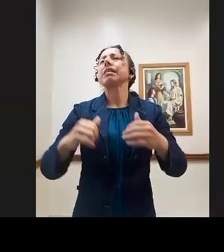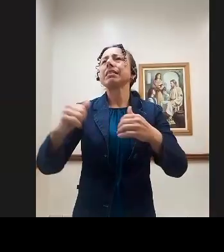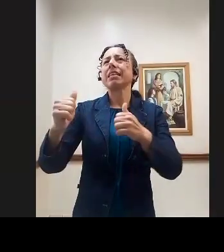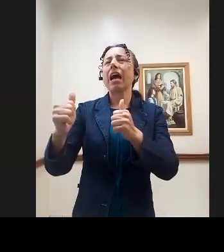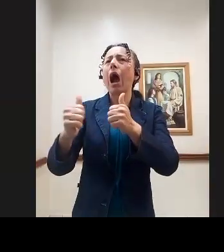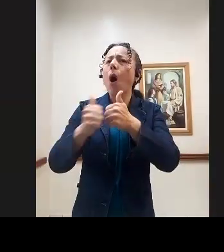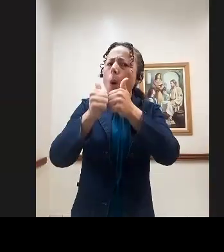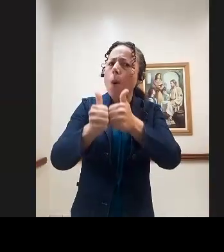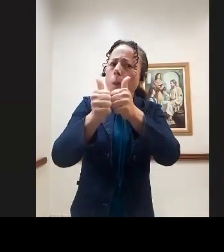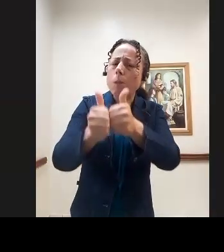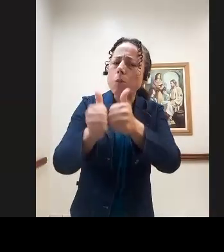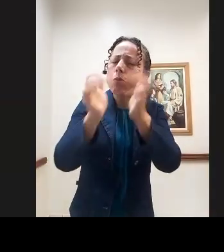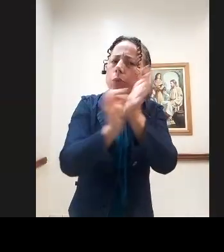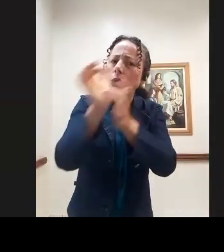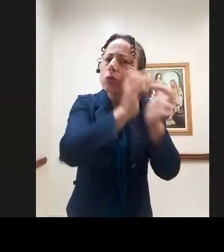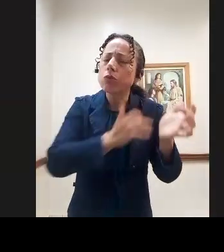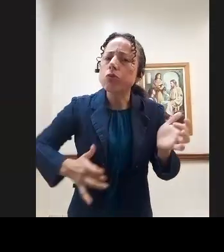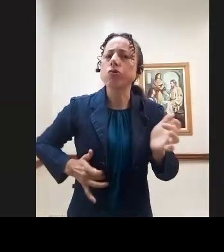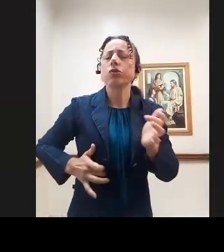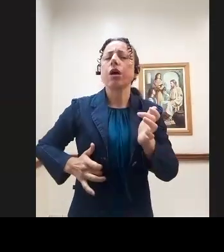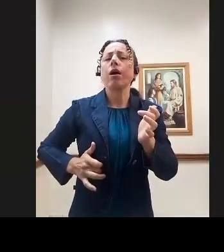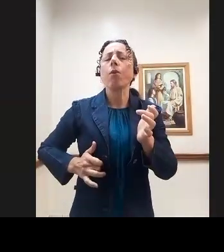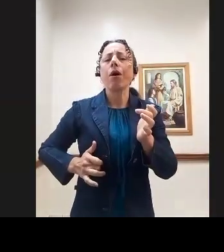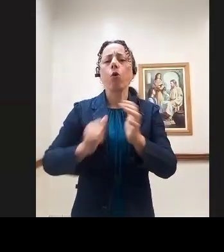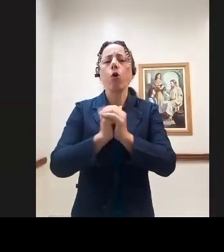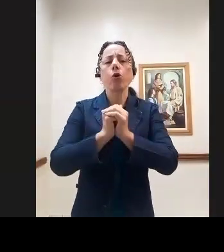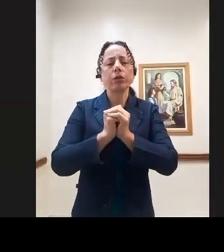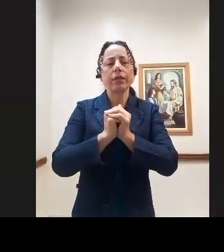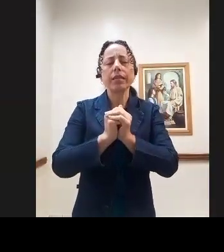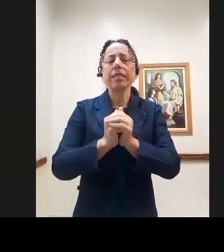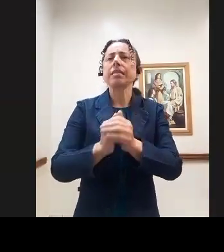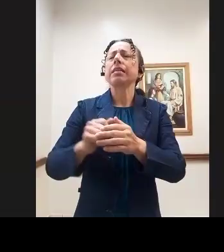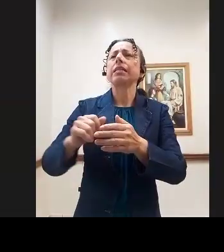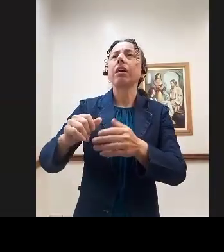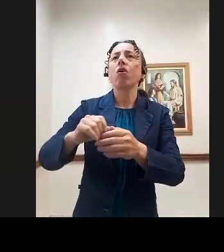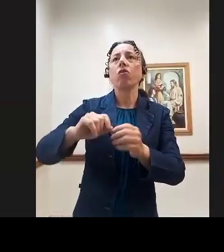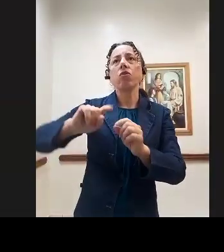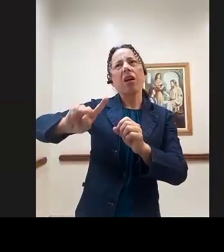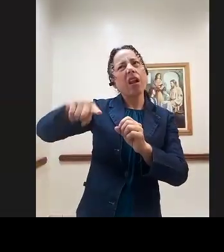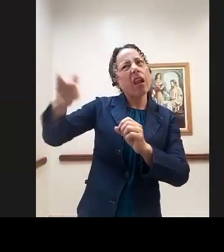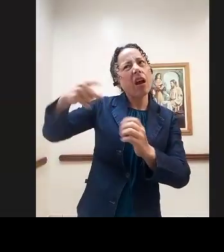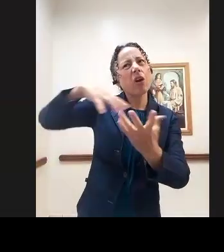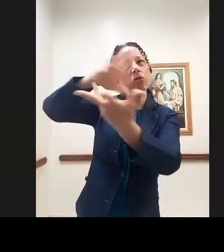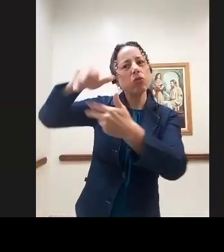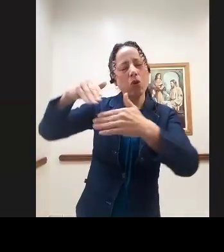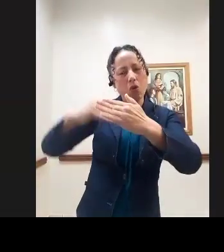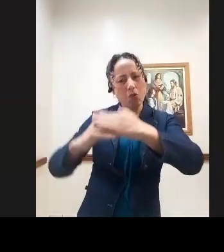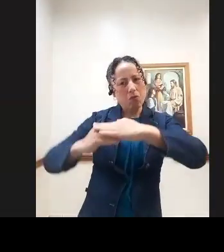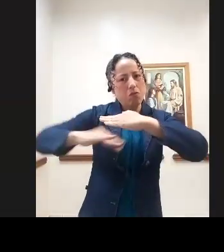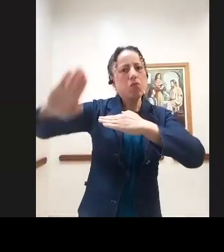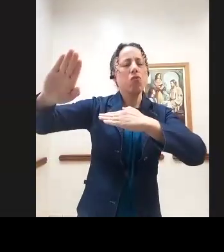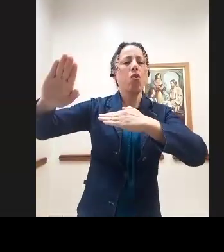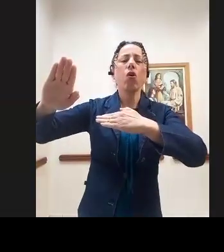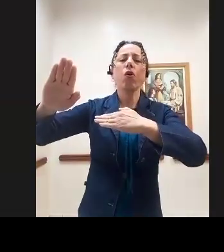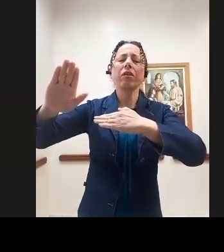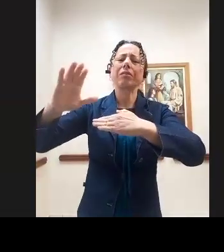é simplesmente a falta que a gente sente lá fora, um vazio, que era o que eu sentia muito. E eu